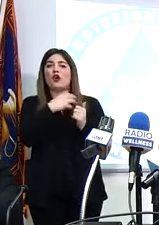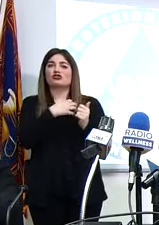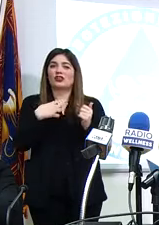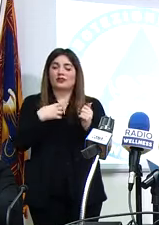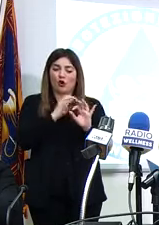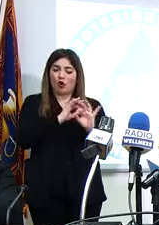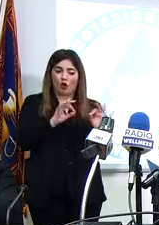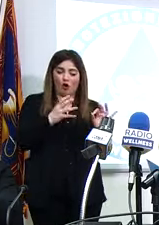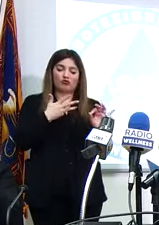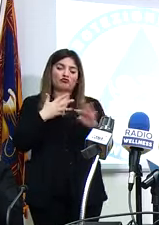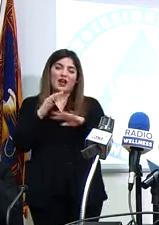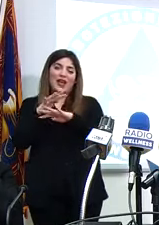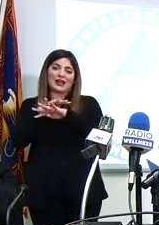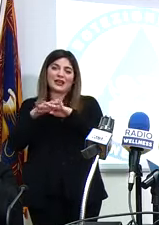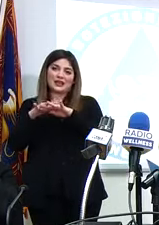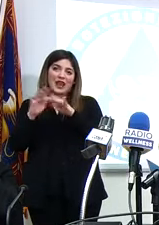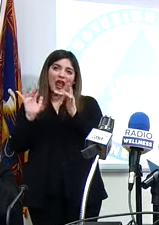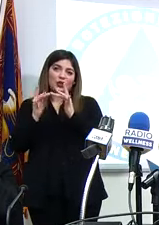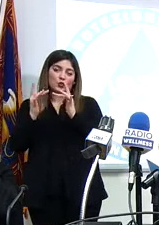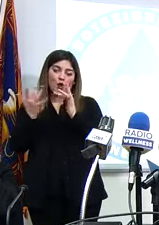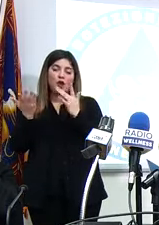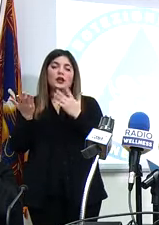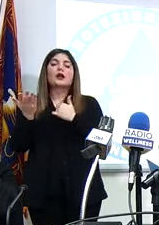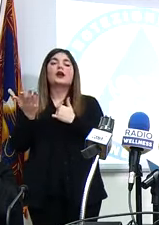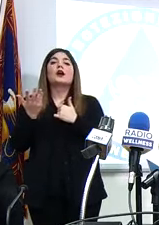saranno ovviamente perché sono molti, sono preprint,